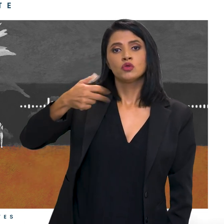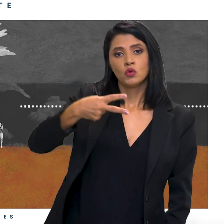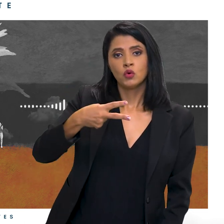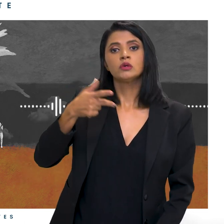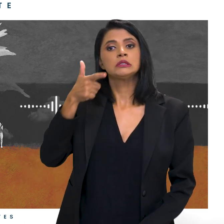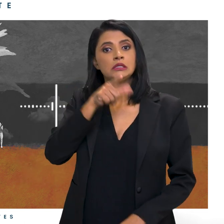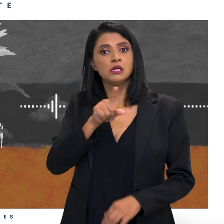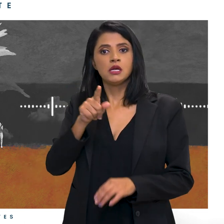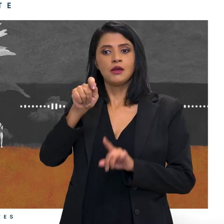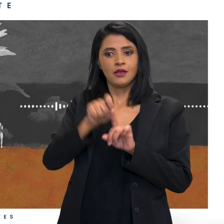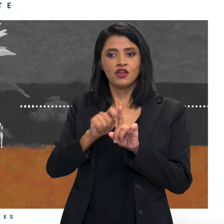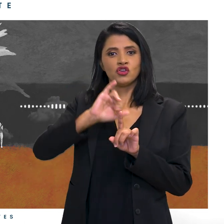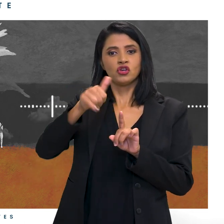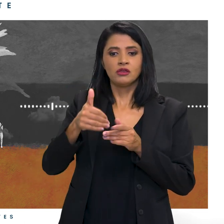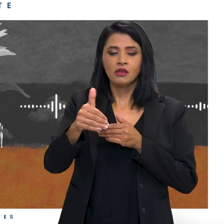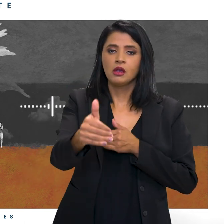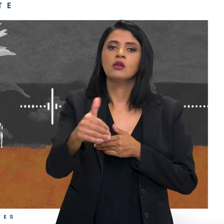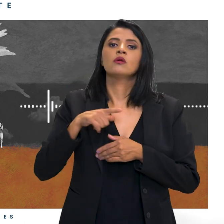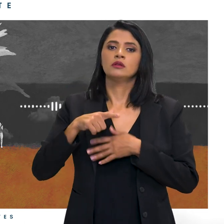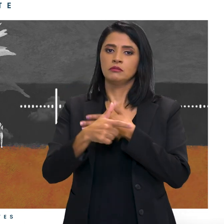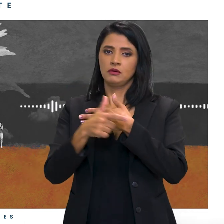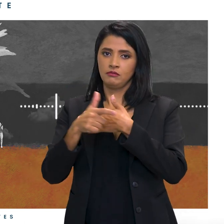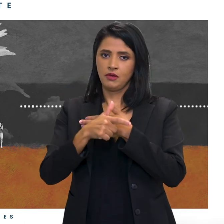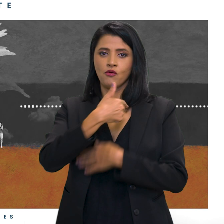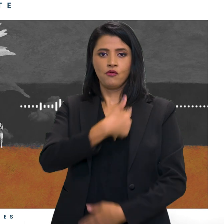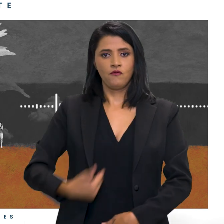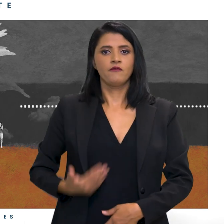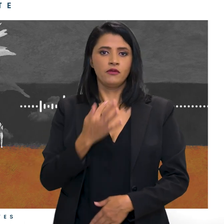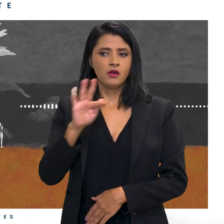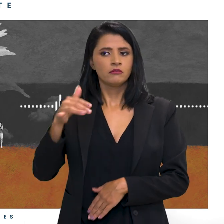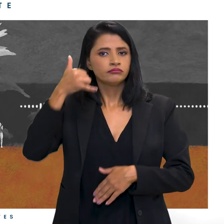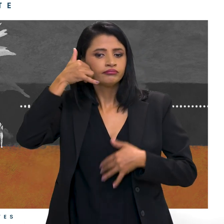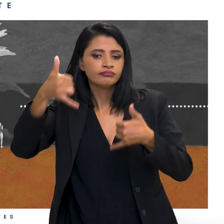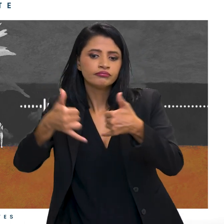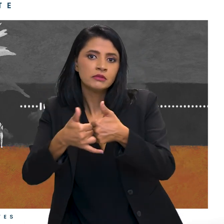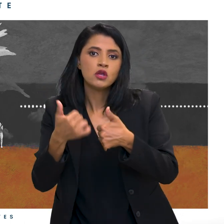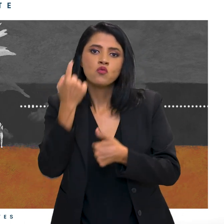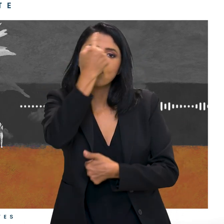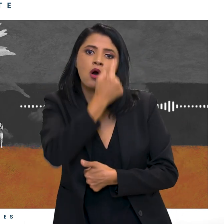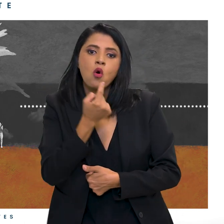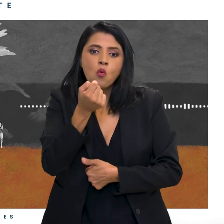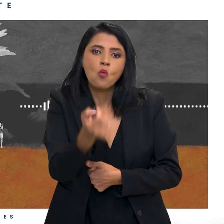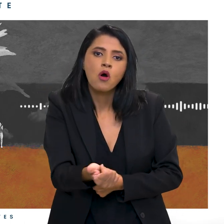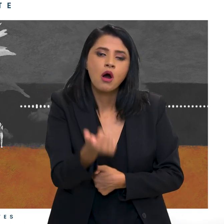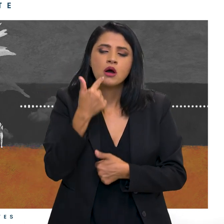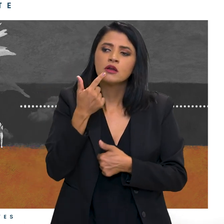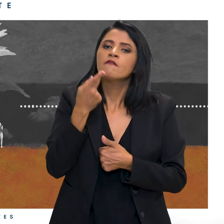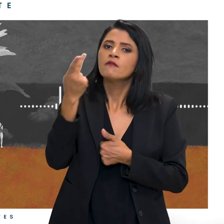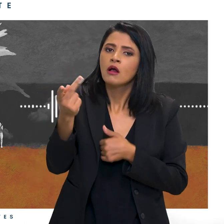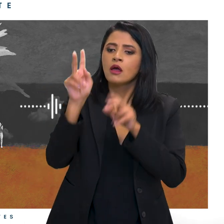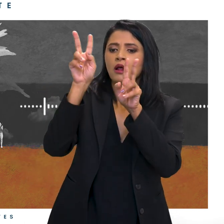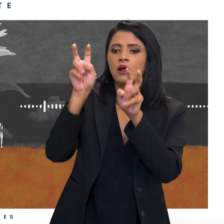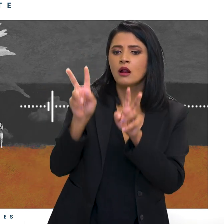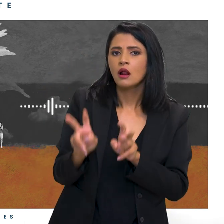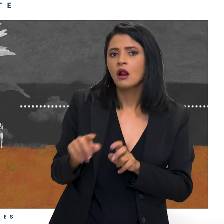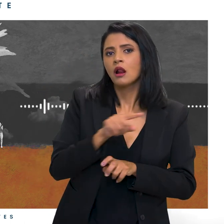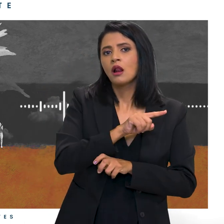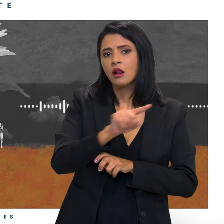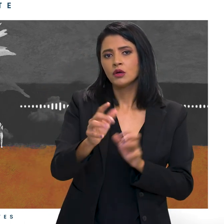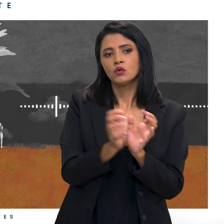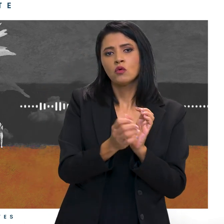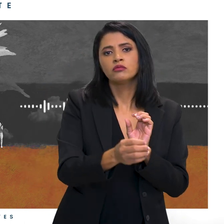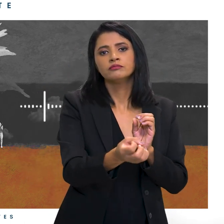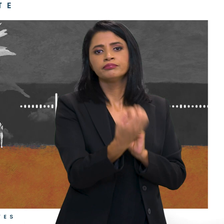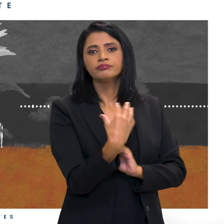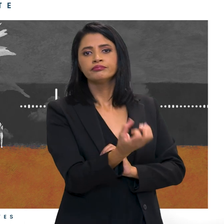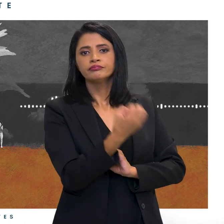desde janeiro, ocupa essa coordenação estratégica no governo federal. Eu conversei com ele ao telefone por quase uma hora. Falei das demandas que os